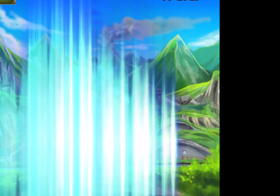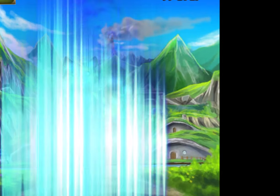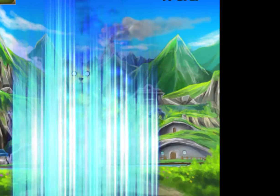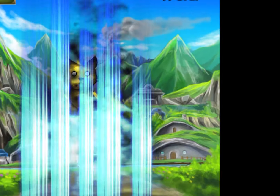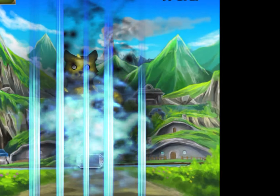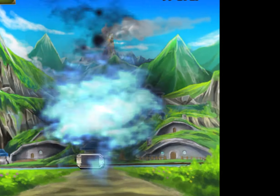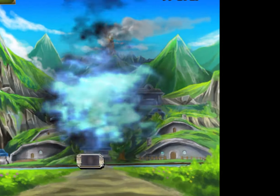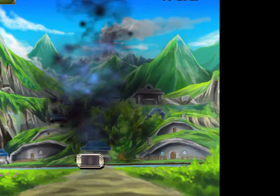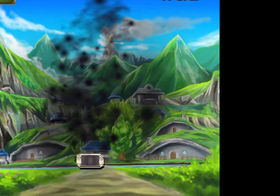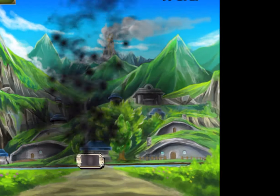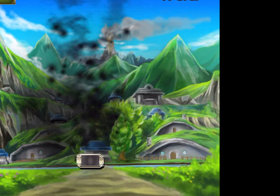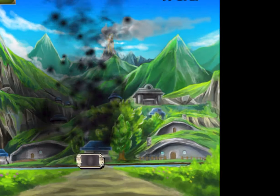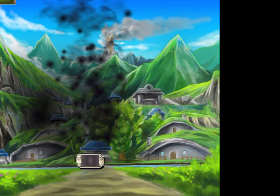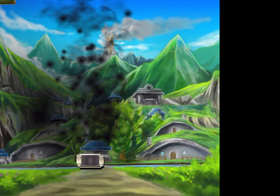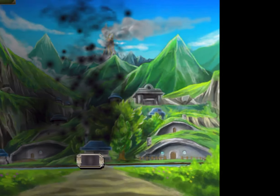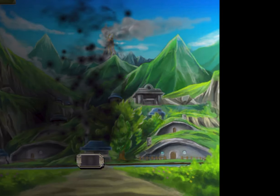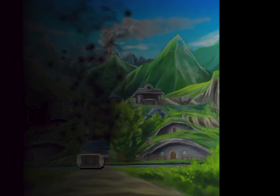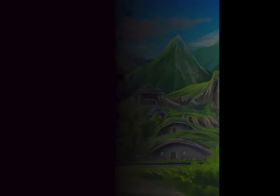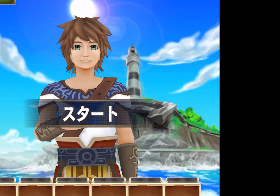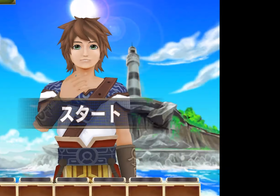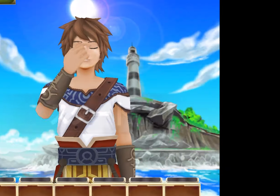かに好きだ告白かと思ってる違いましたね